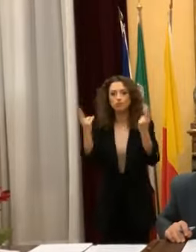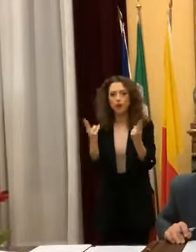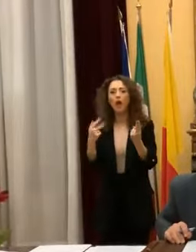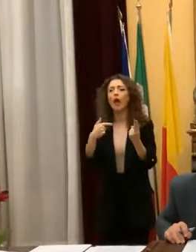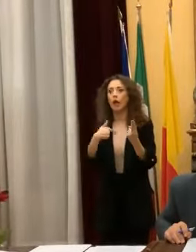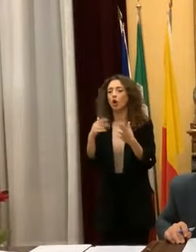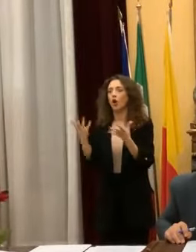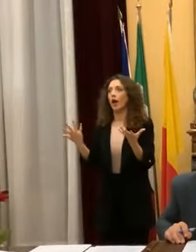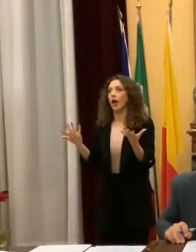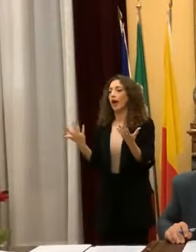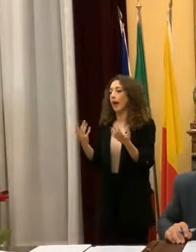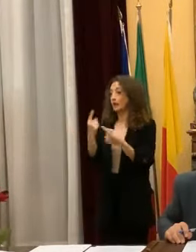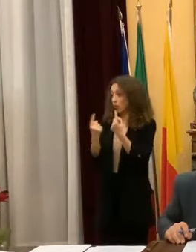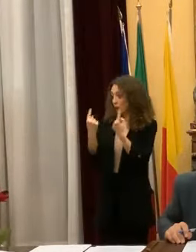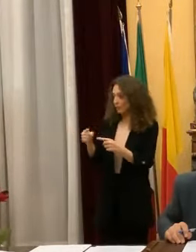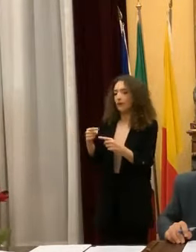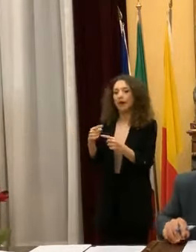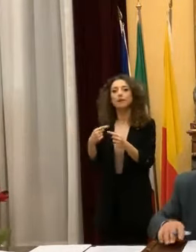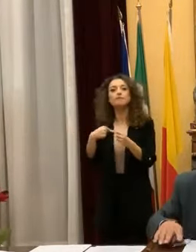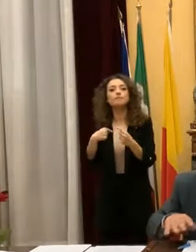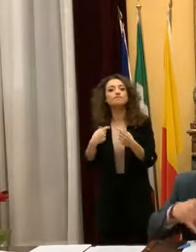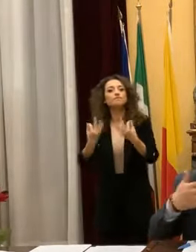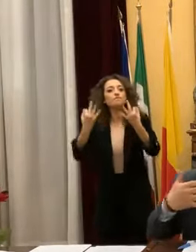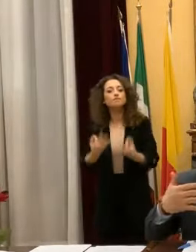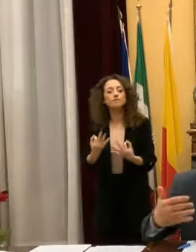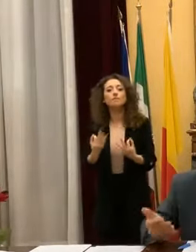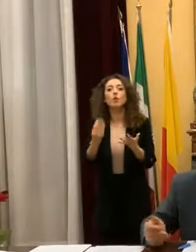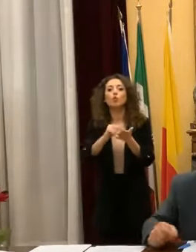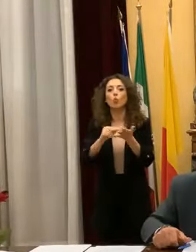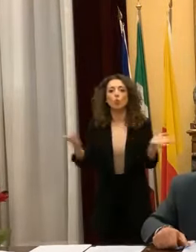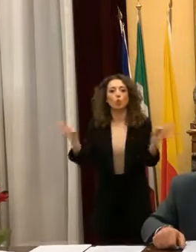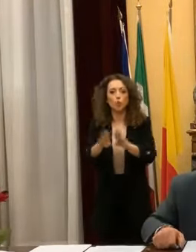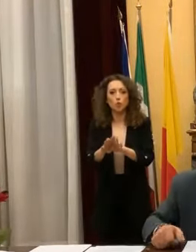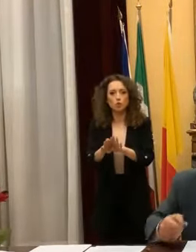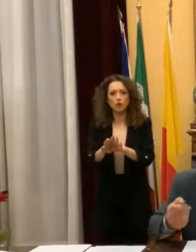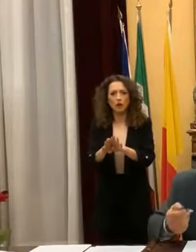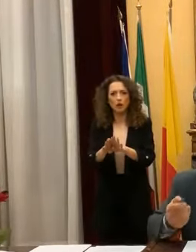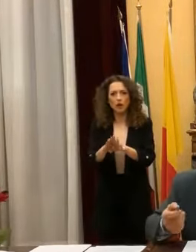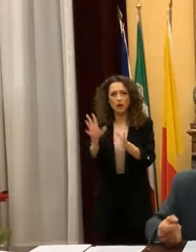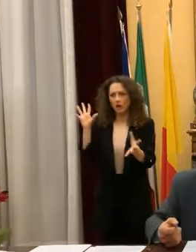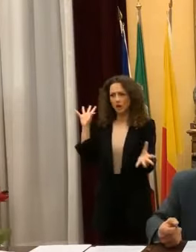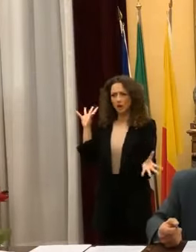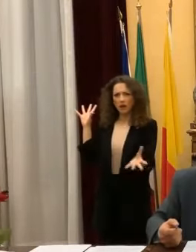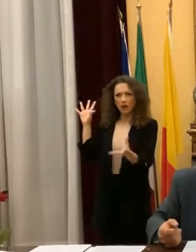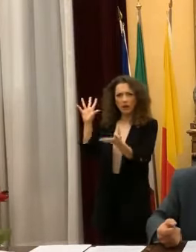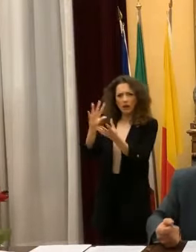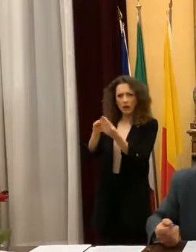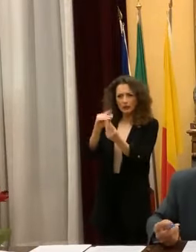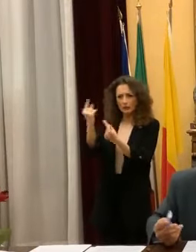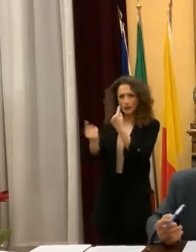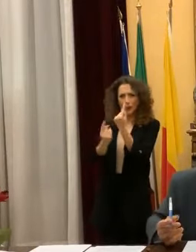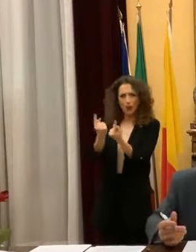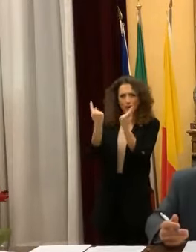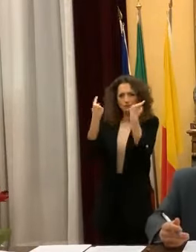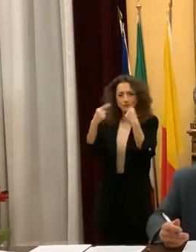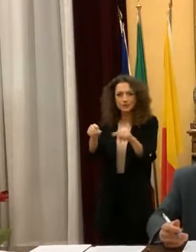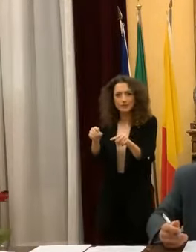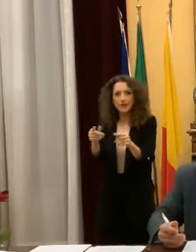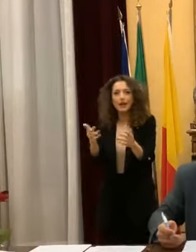scuole. Ebbene, tutto questo, di fronte a questa situazione,